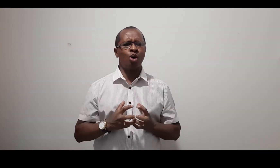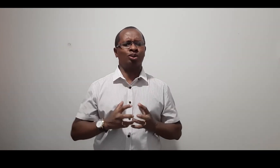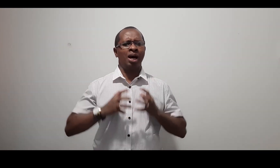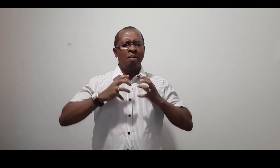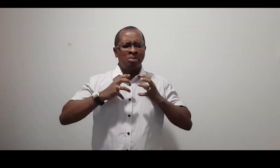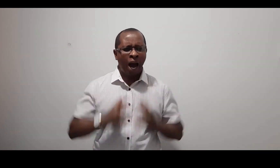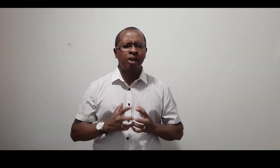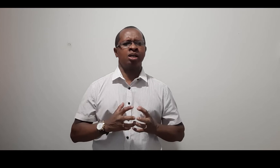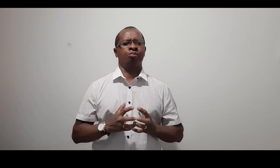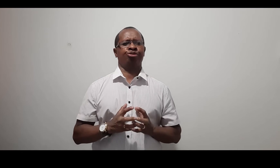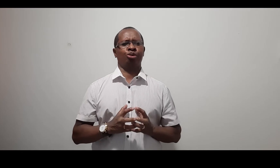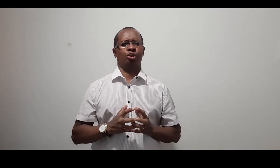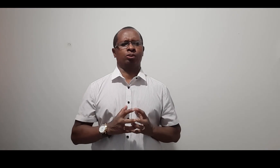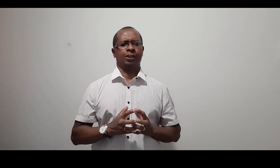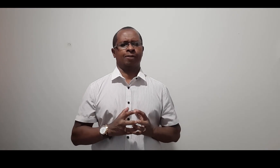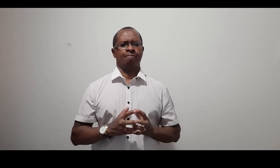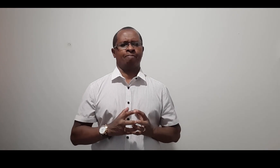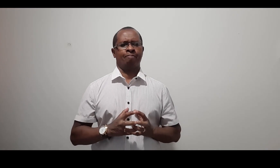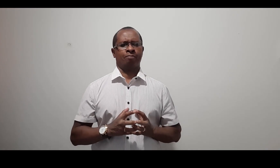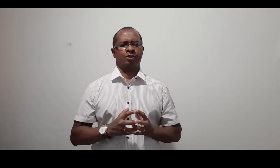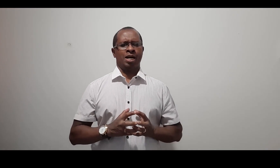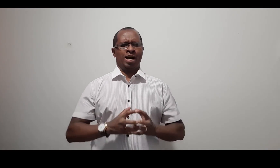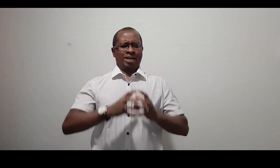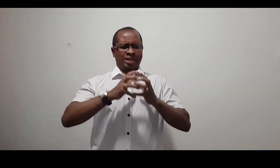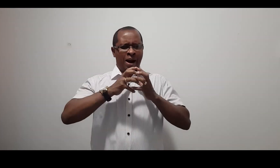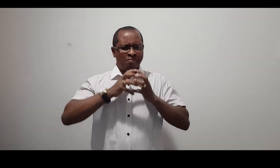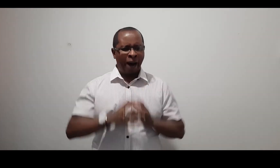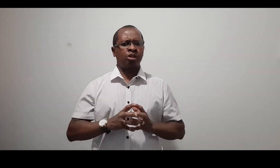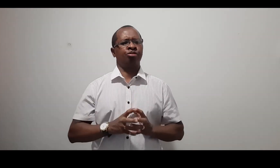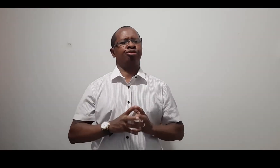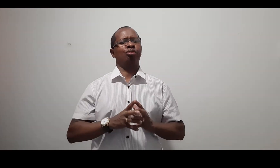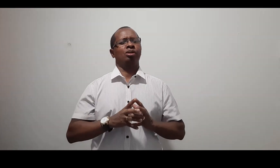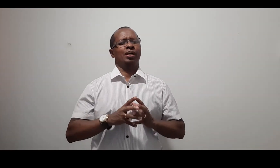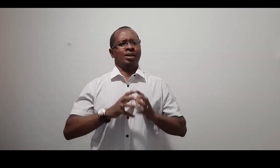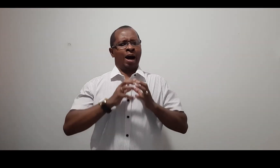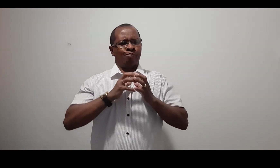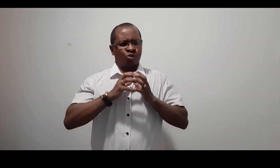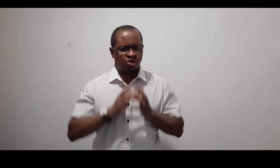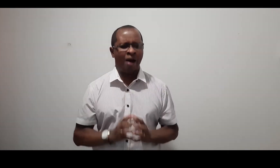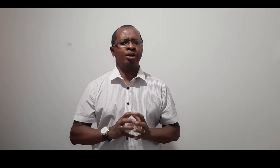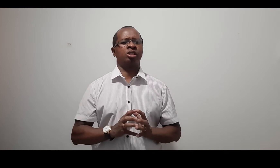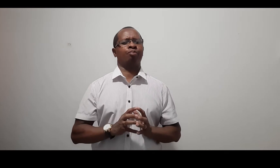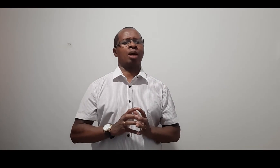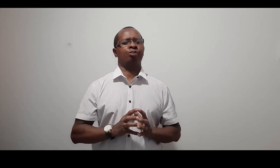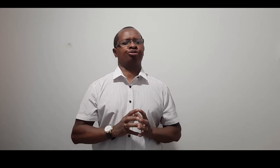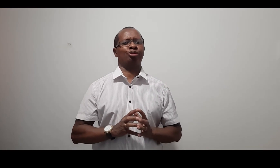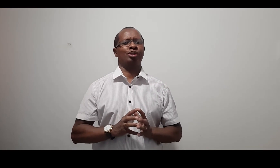dia miakina amin'ny fo io. Raha maty ny fo na mijanona tsy mitaimpo ny fo